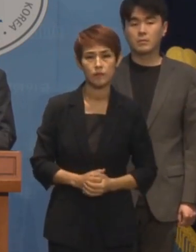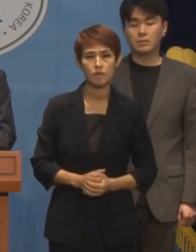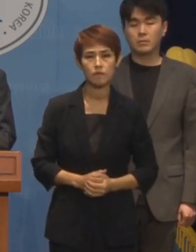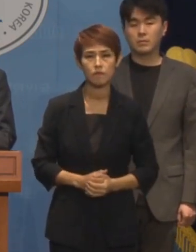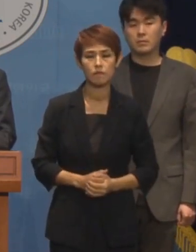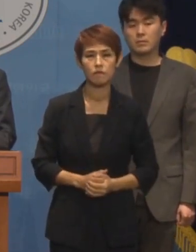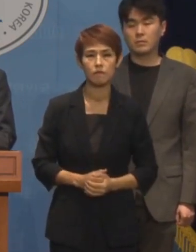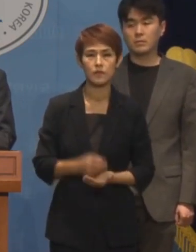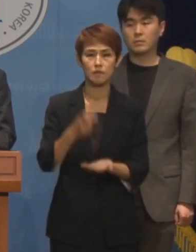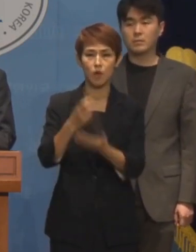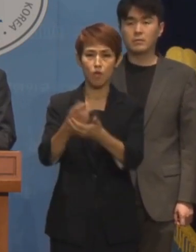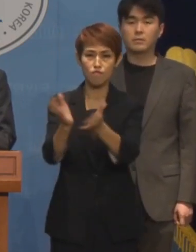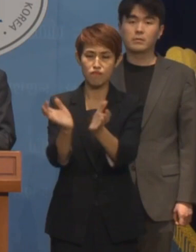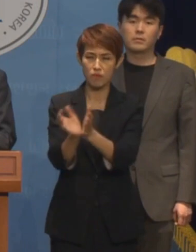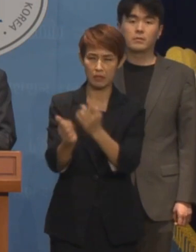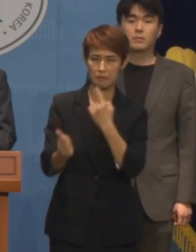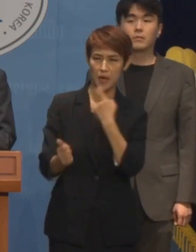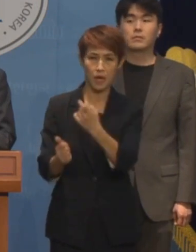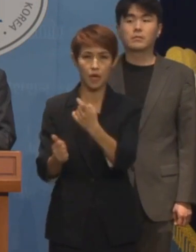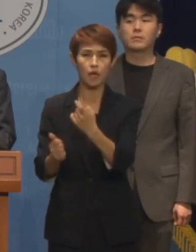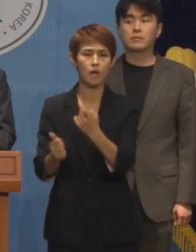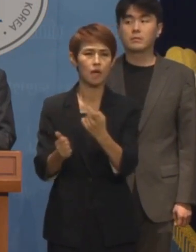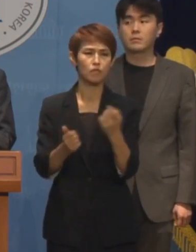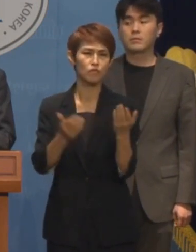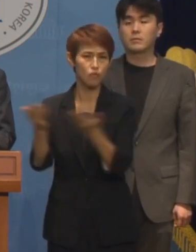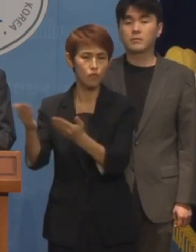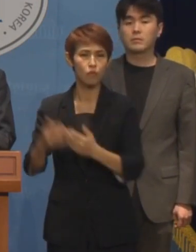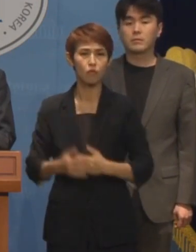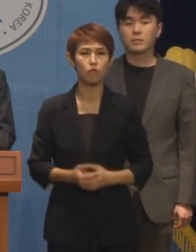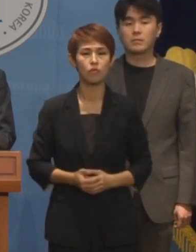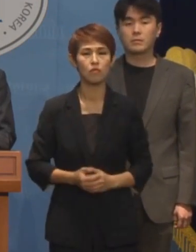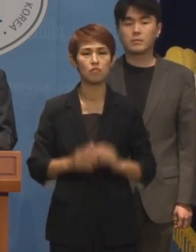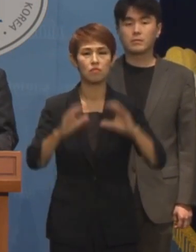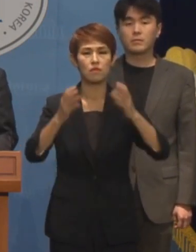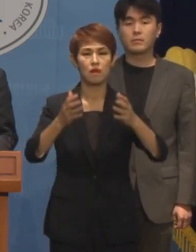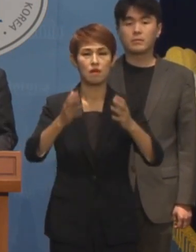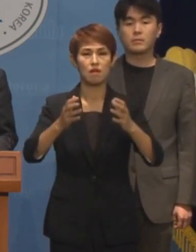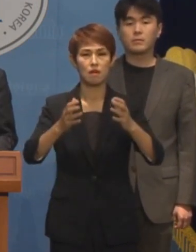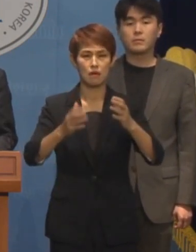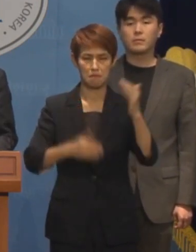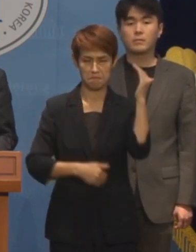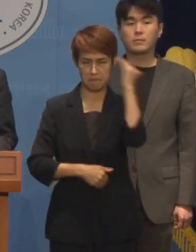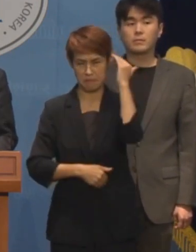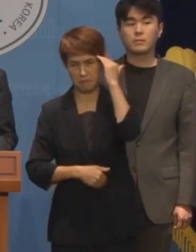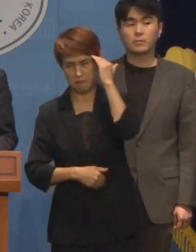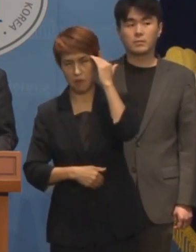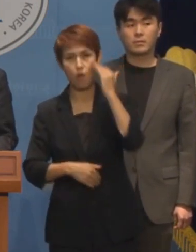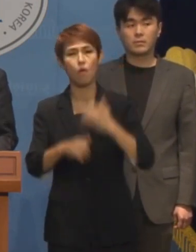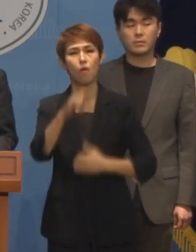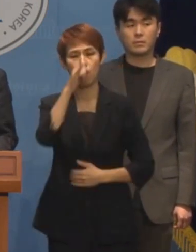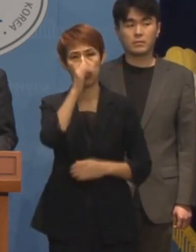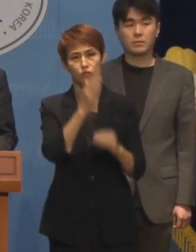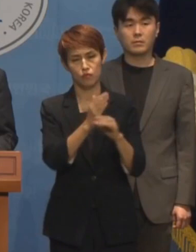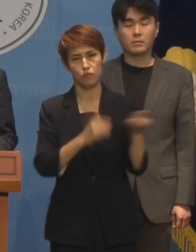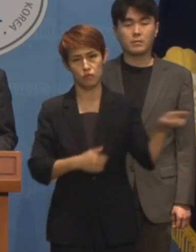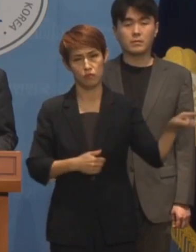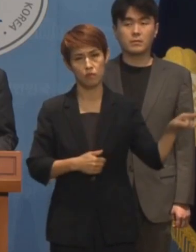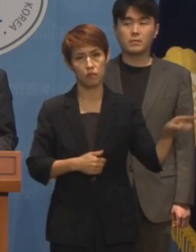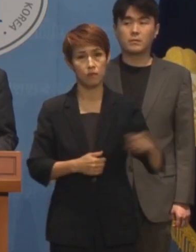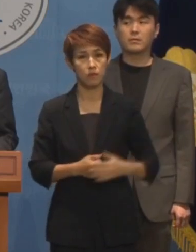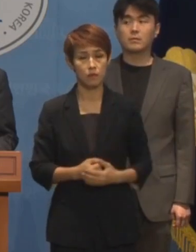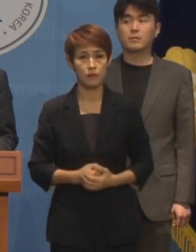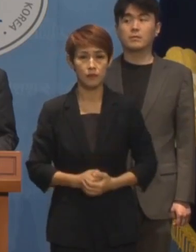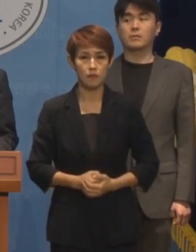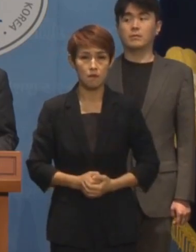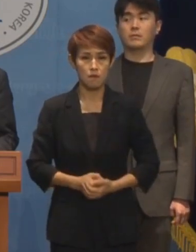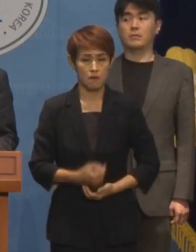사법부에 대한 협박은 물론이고 헌정 중단 사태를 획책하고 있습니다. 우리는 이러한